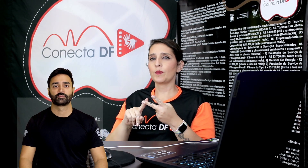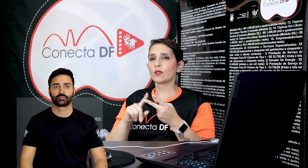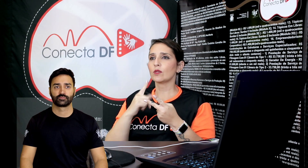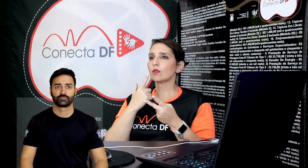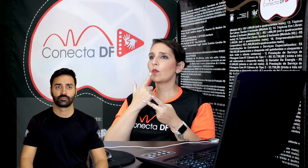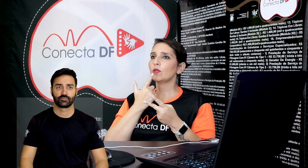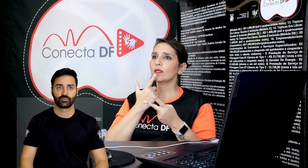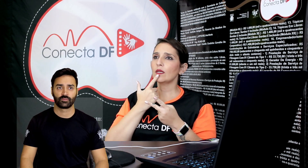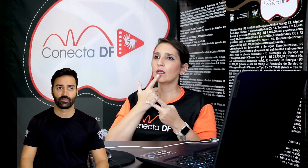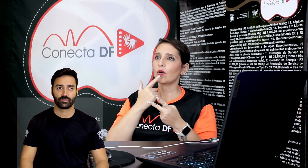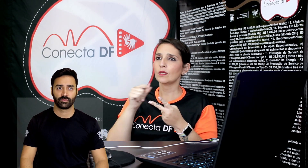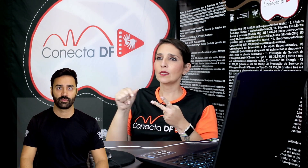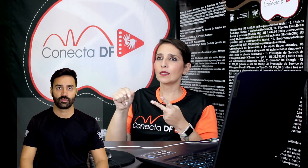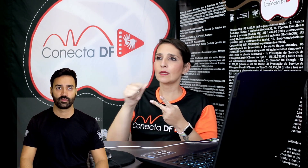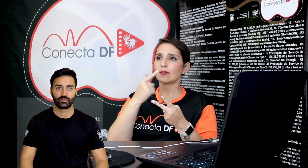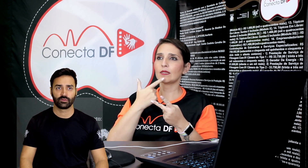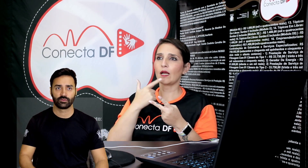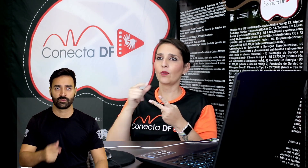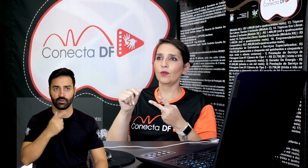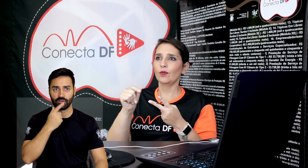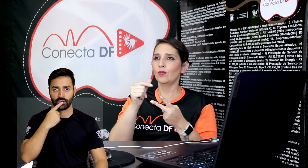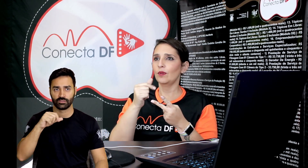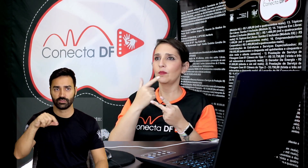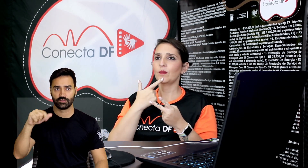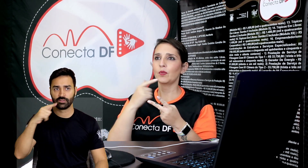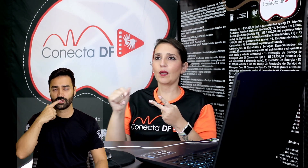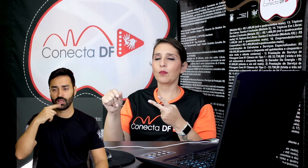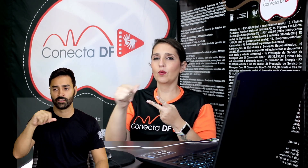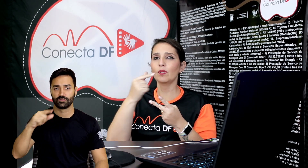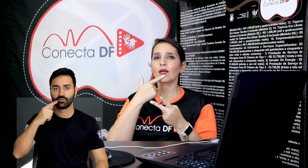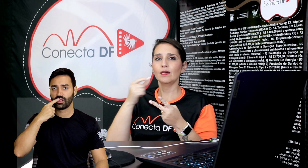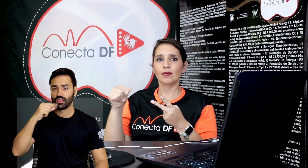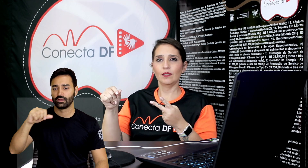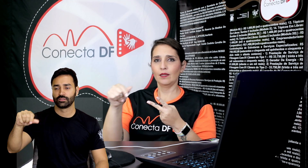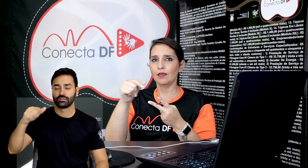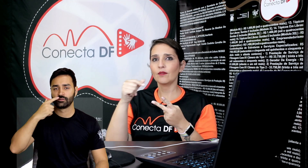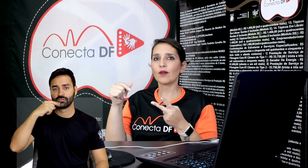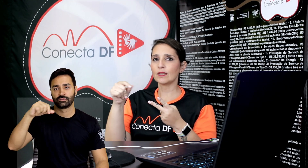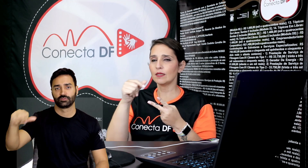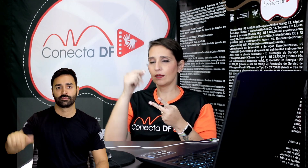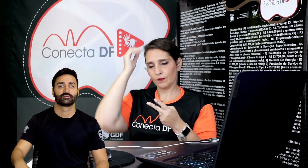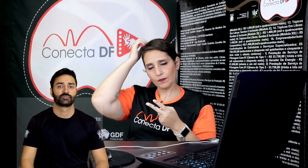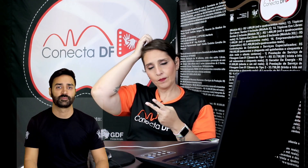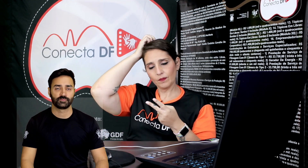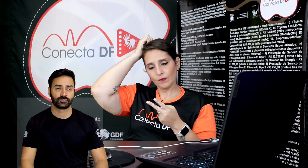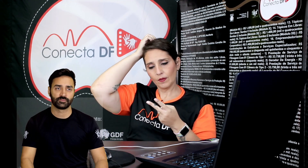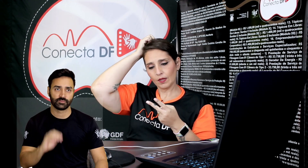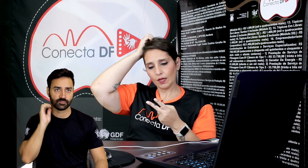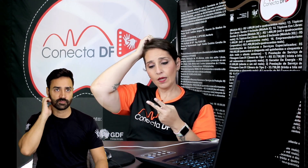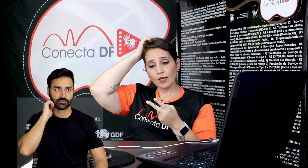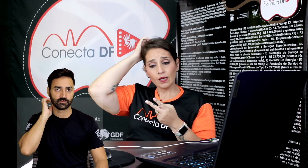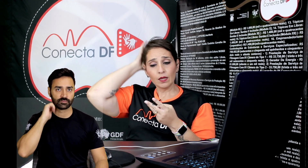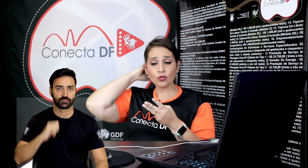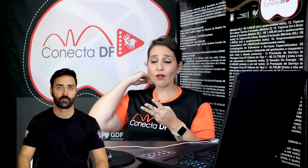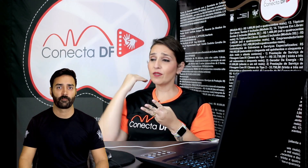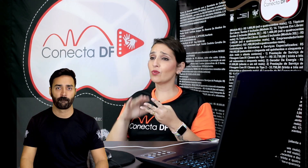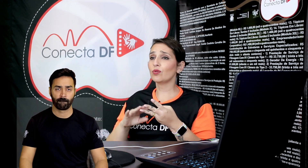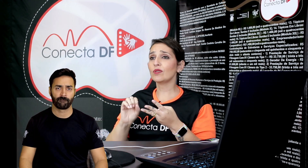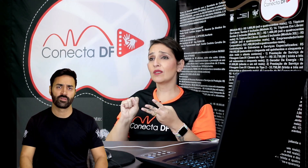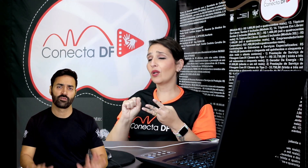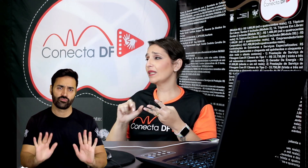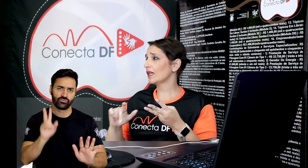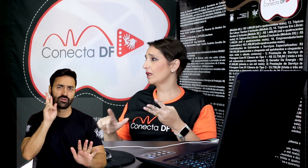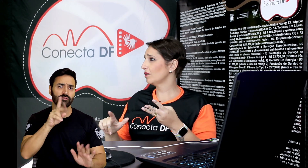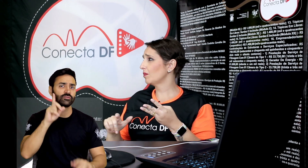E as pessoas usam muito esse aqui, ó. Sal. Põe na boca. Faz assim. Tá? Eu já vi